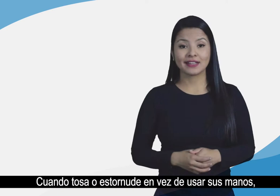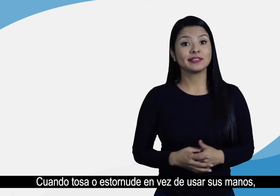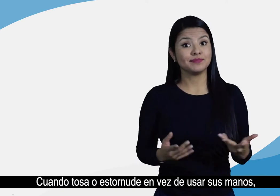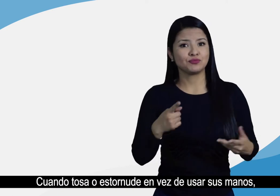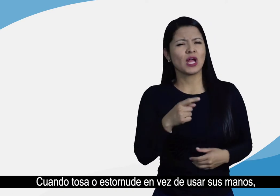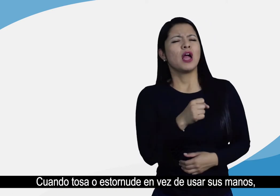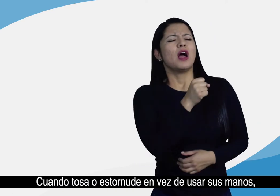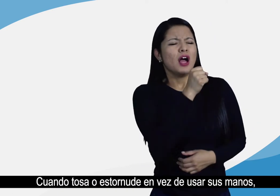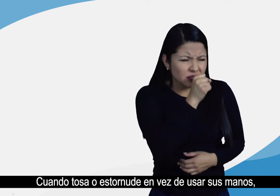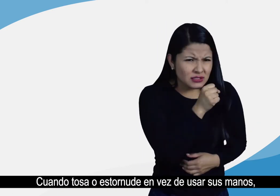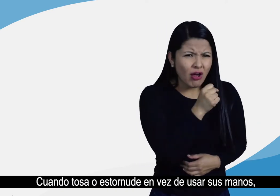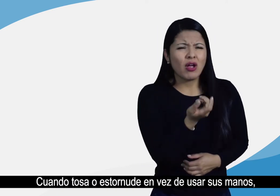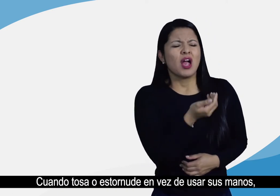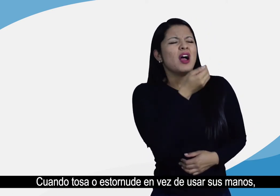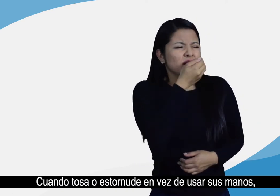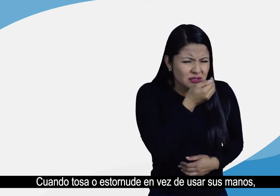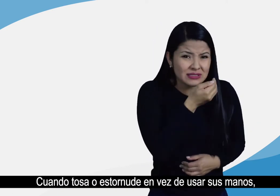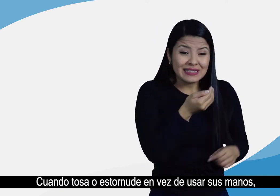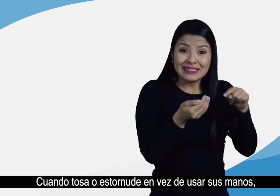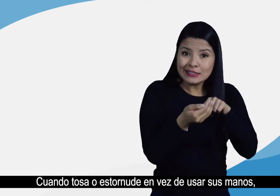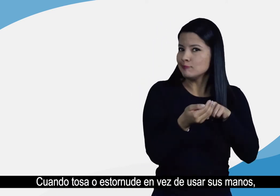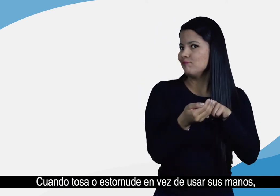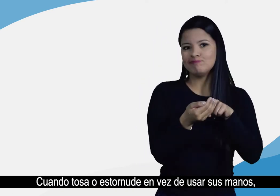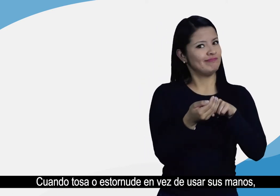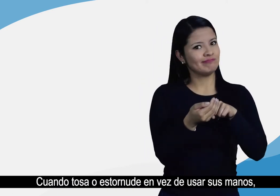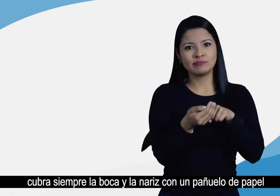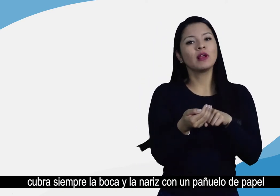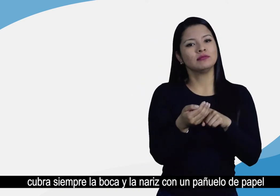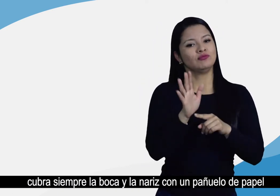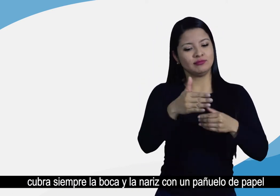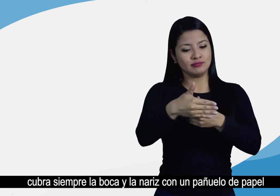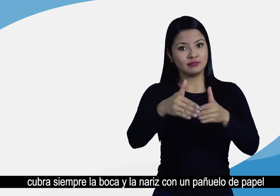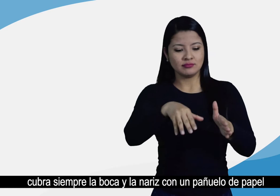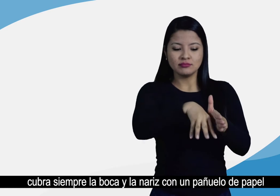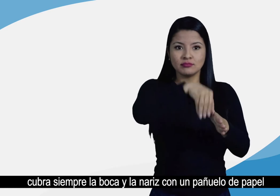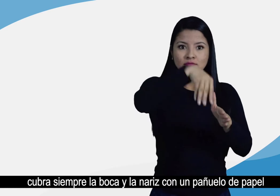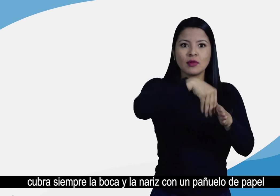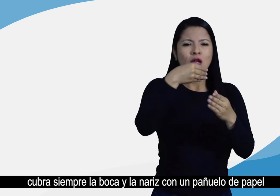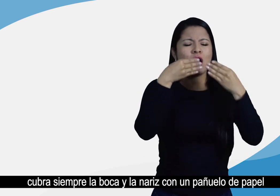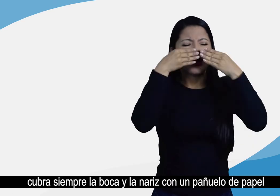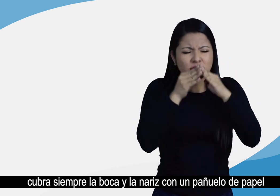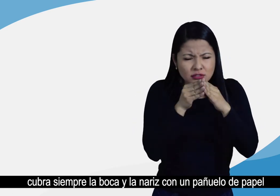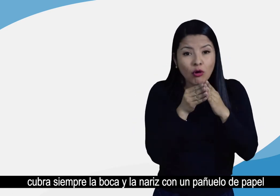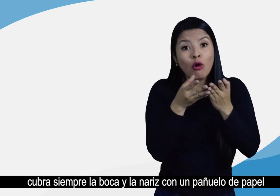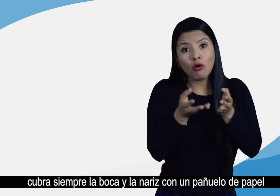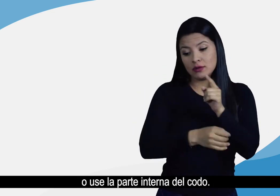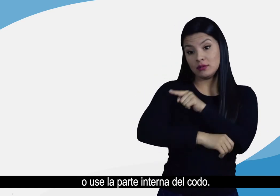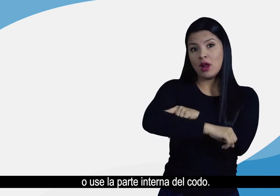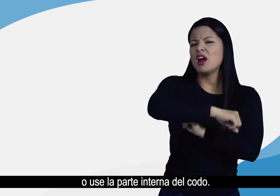Cuando tosa o estornude, en vez de usar sus manos, cubra siempre la boca y la nariz con un pañuelo de papel o use la parte